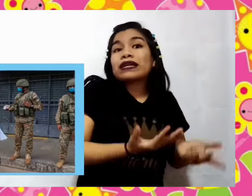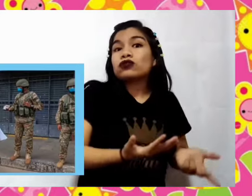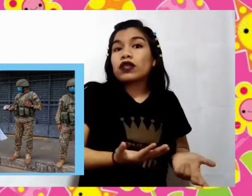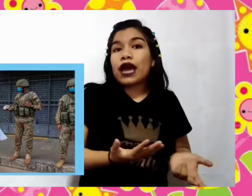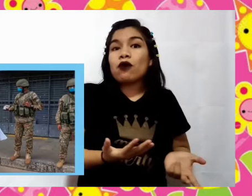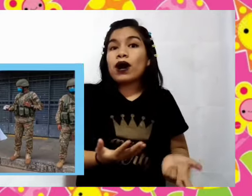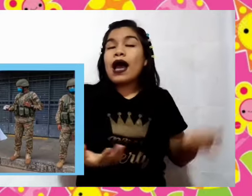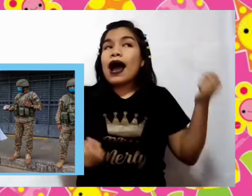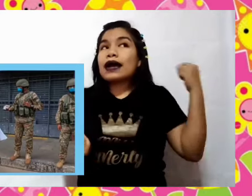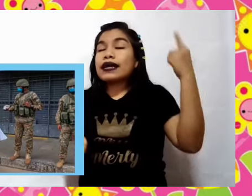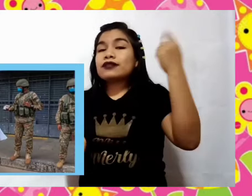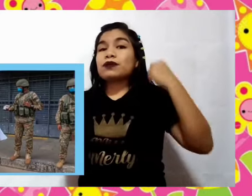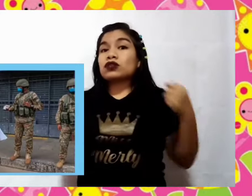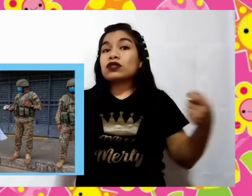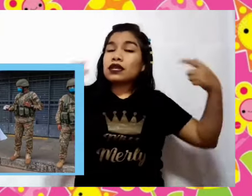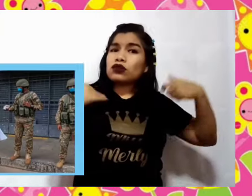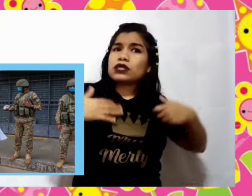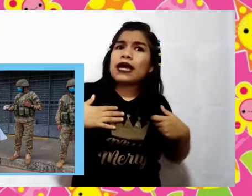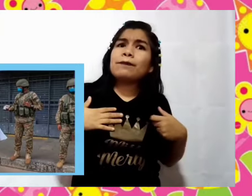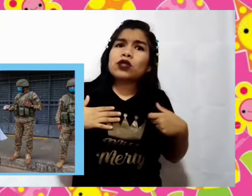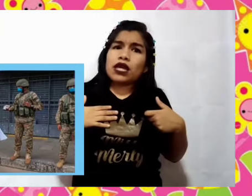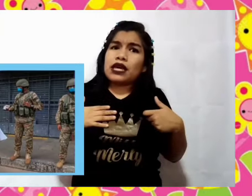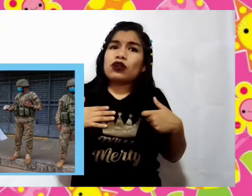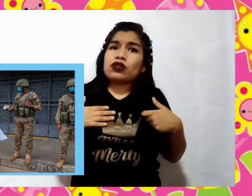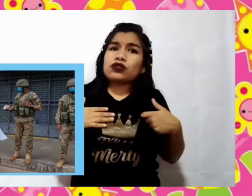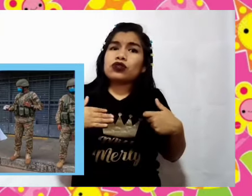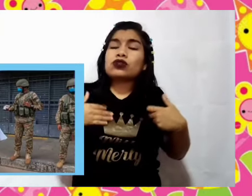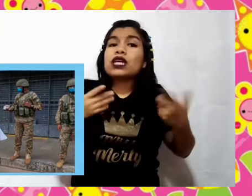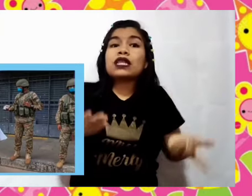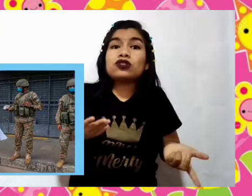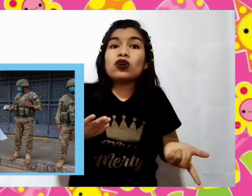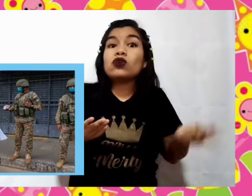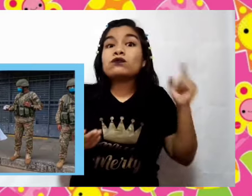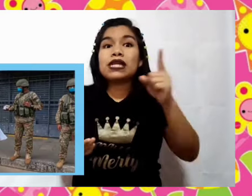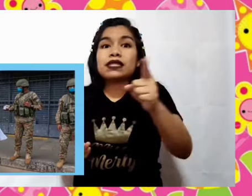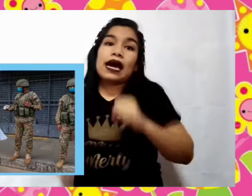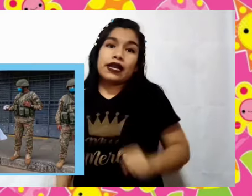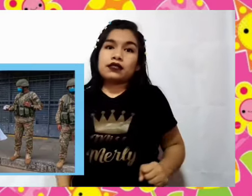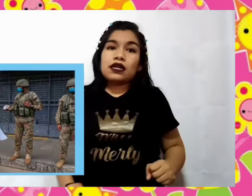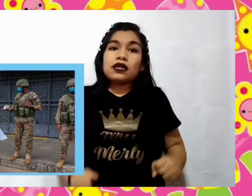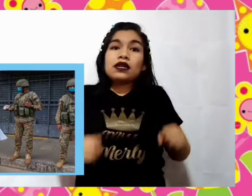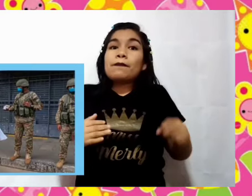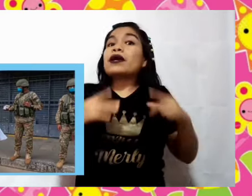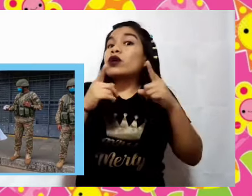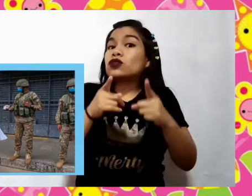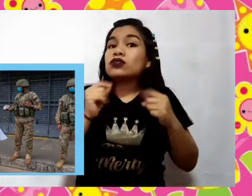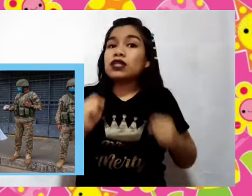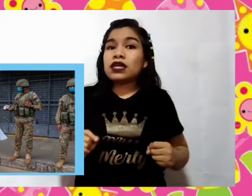o un vaso de agua a aquellas personas que nos están protegiendo a nosotros. ¿Quiénes son? Los militares. Pero eso